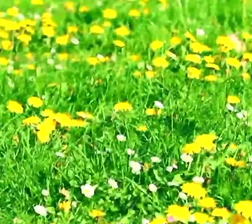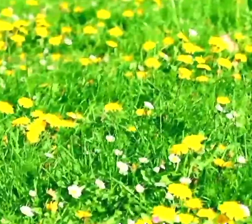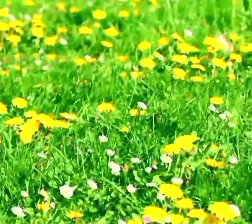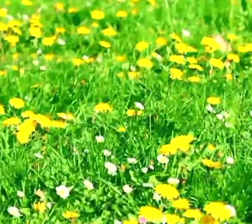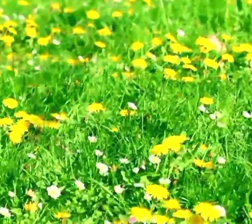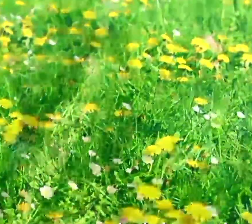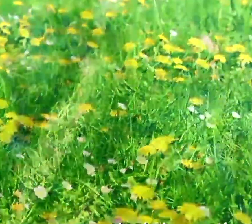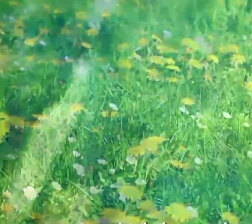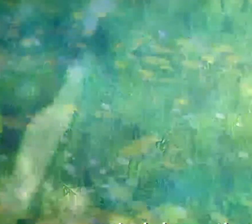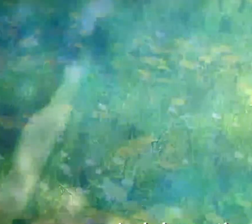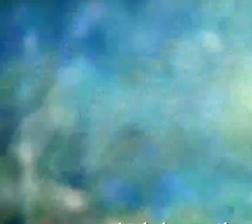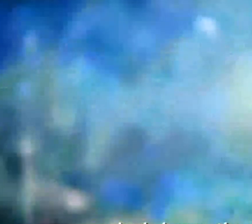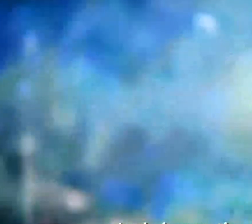आलोकित करने।